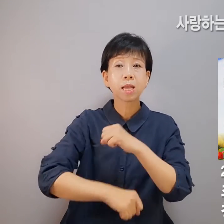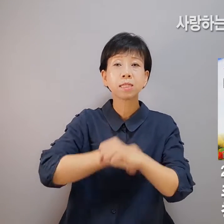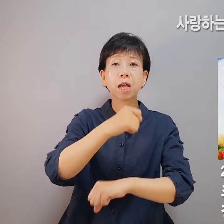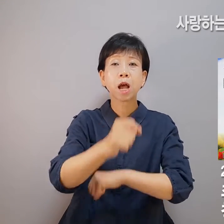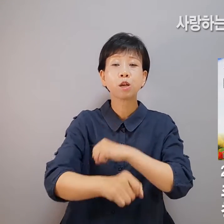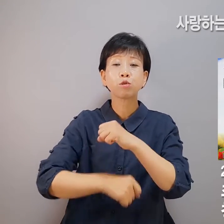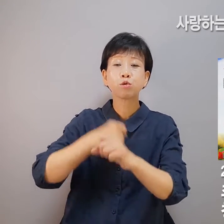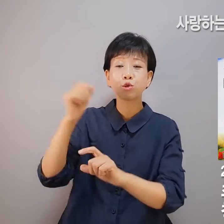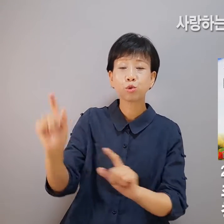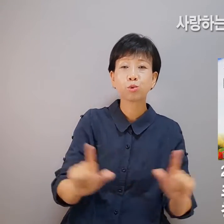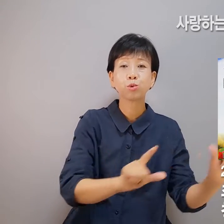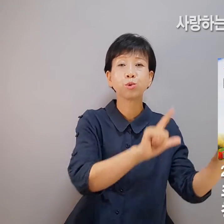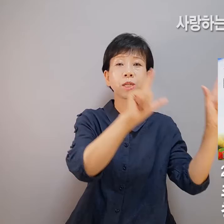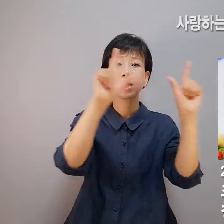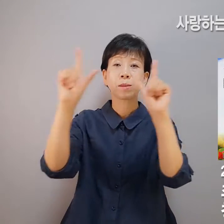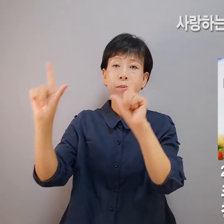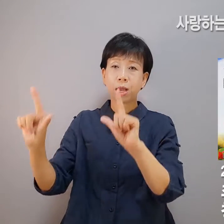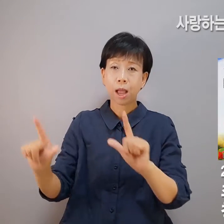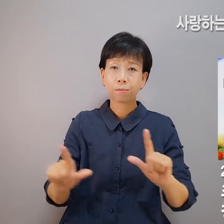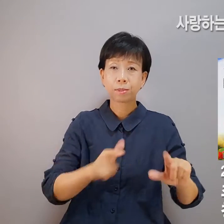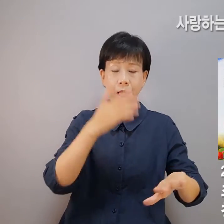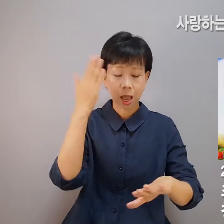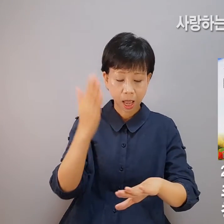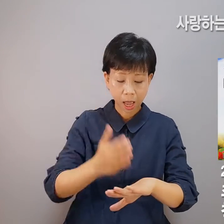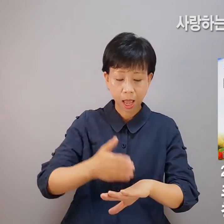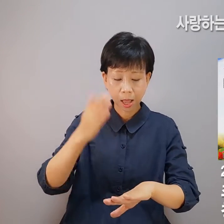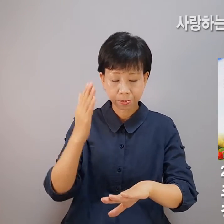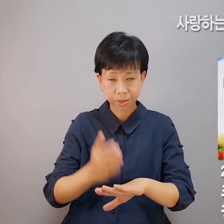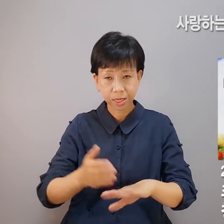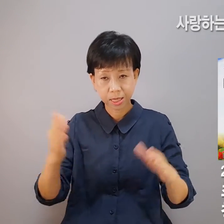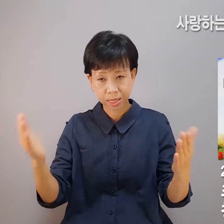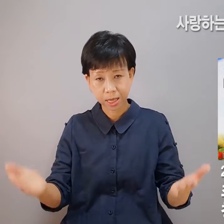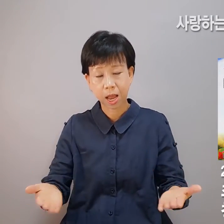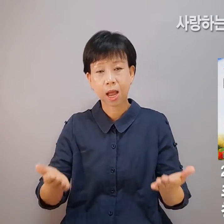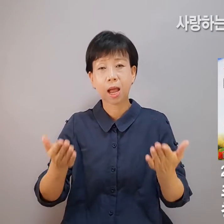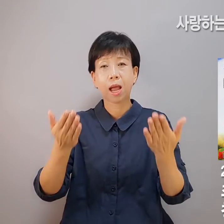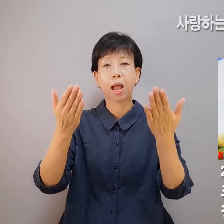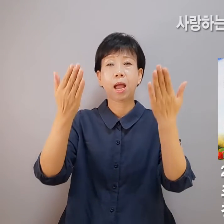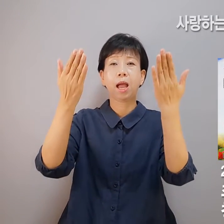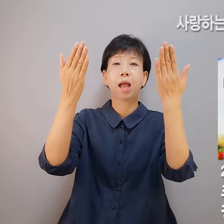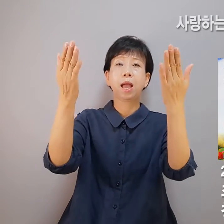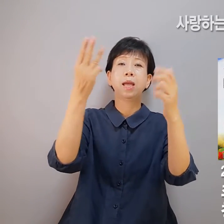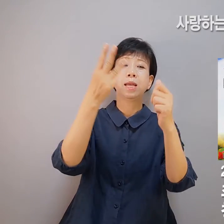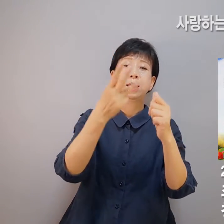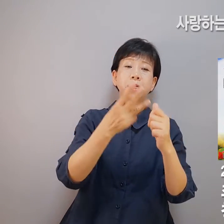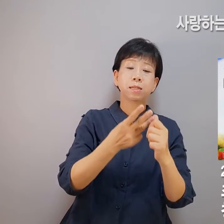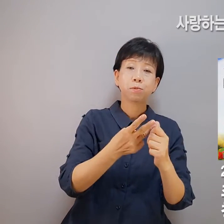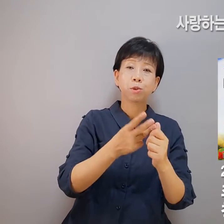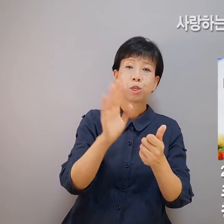복음의 자유 누림 감사합니다.